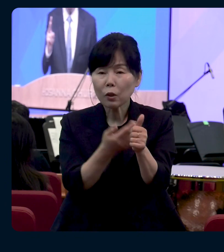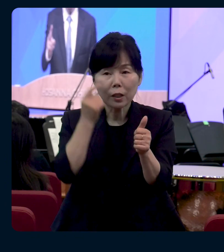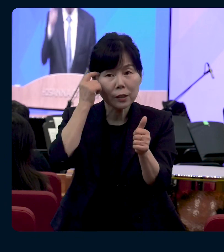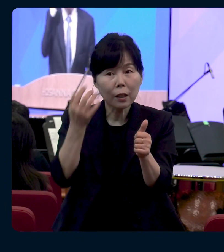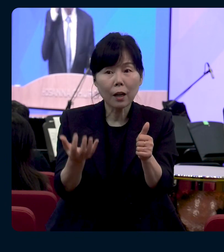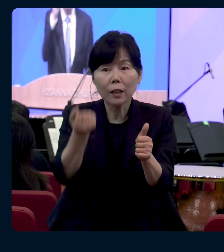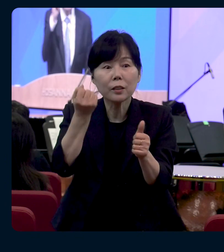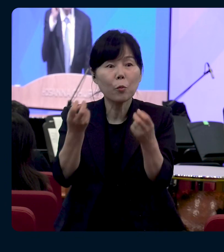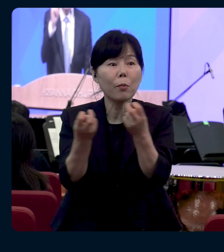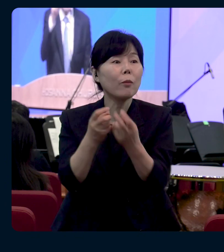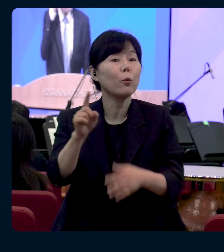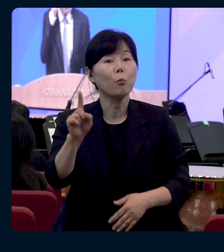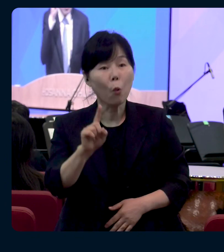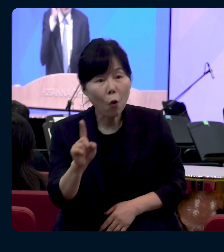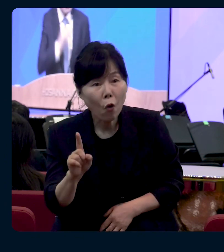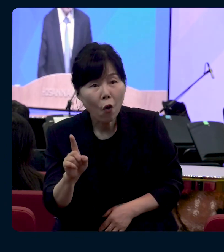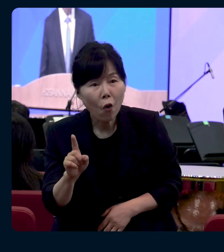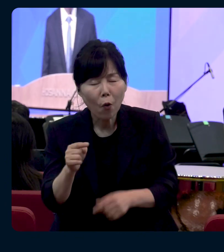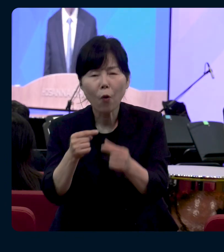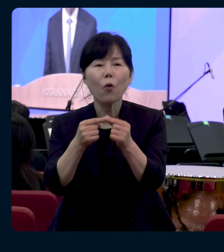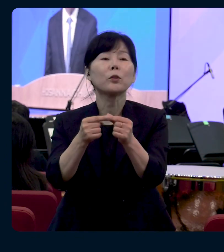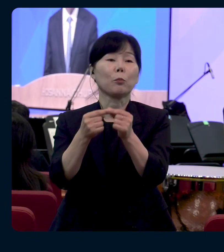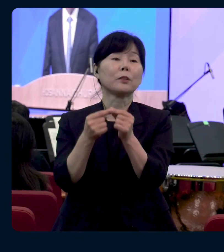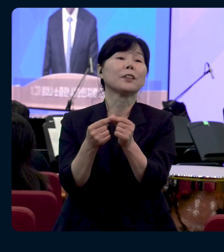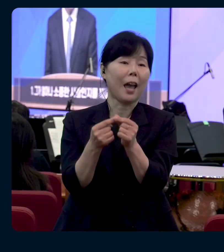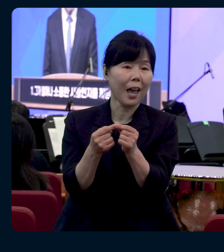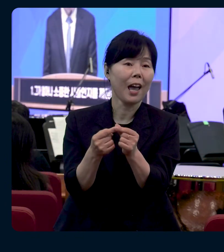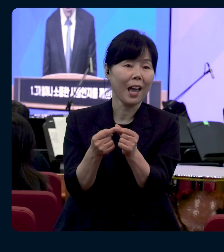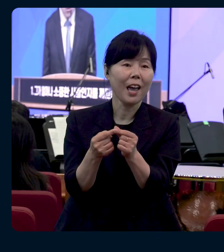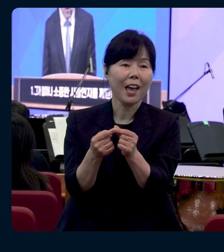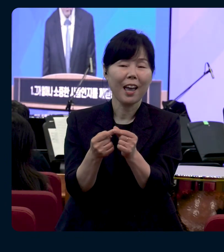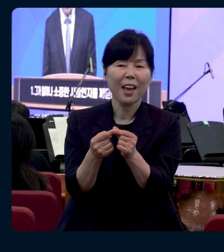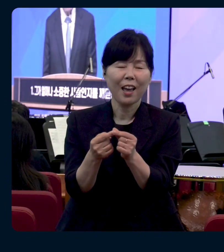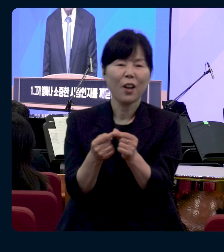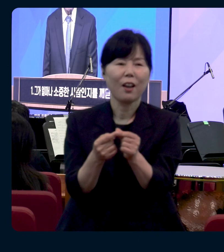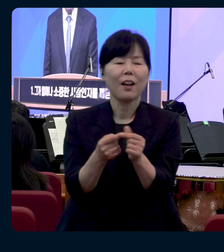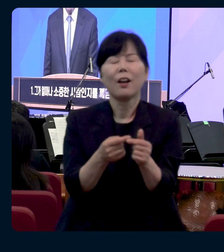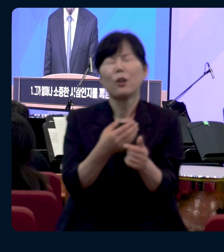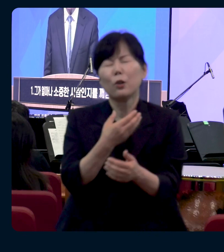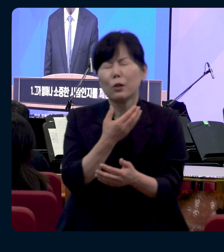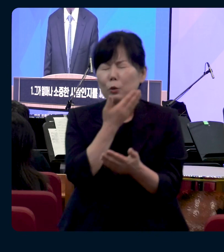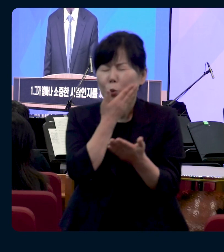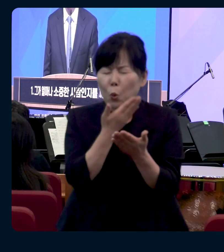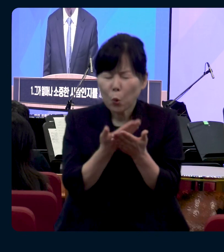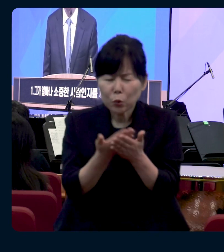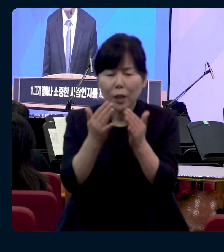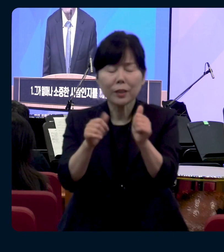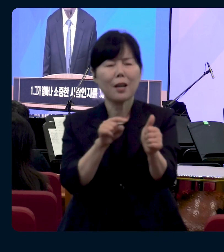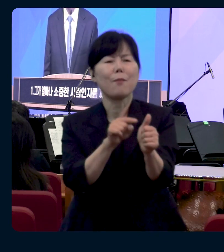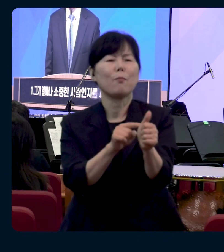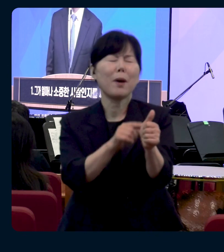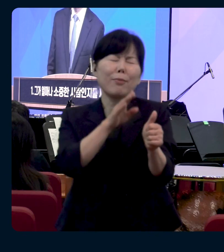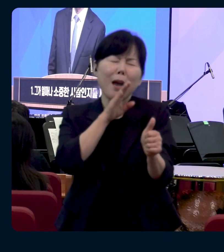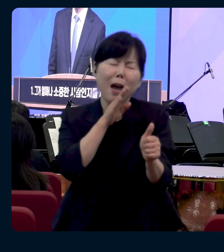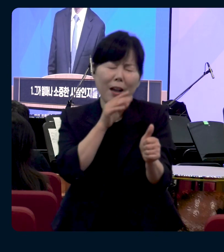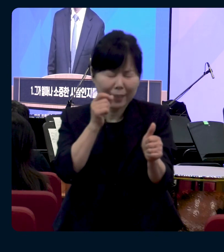어떻게 하는 것인가, 두 가지입니다. 첫 번째, 그가 얼마나 소중한 사람인지를 깨닫는 것.